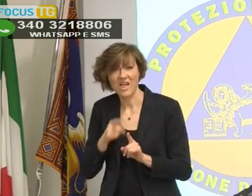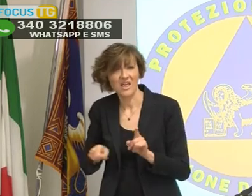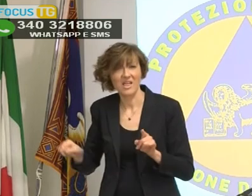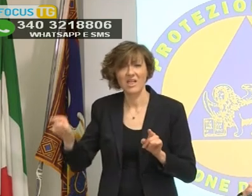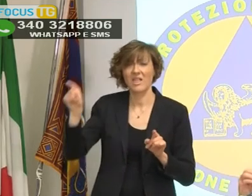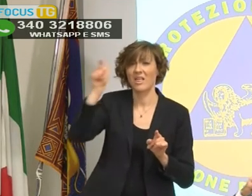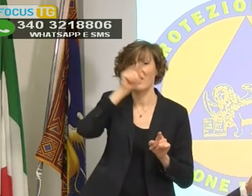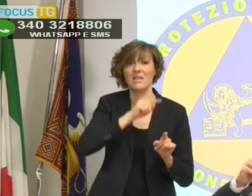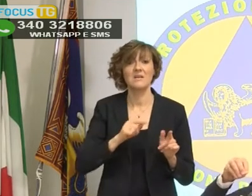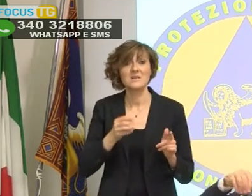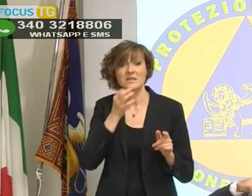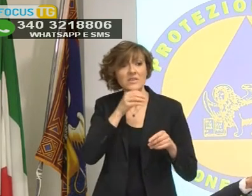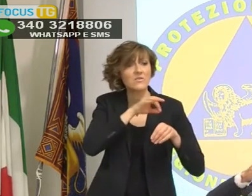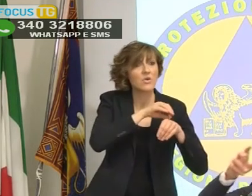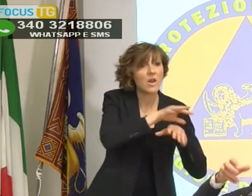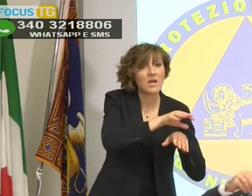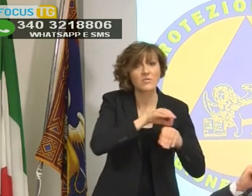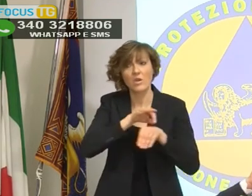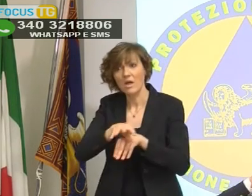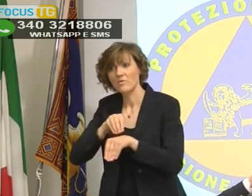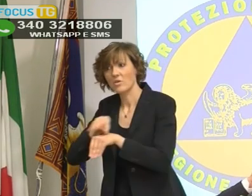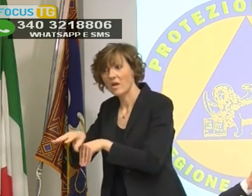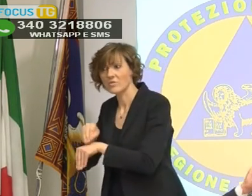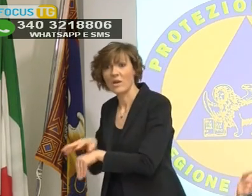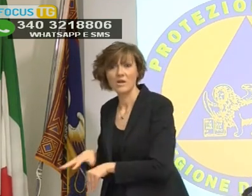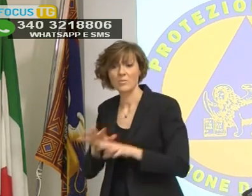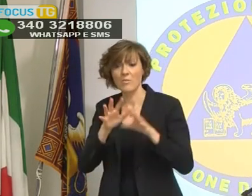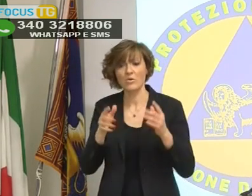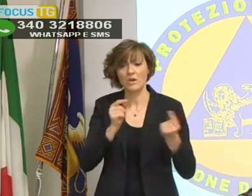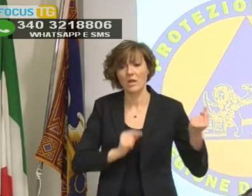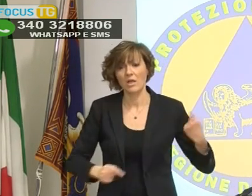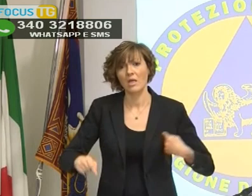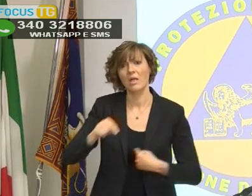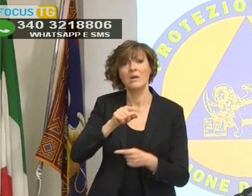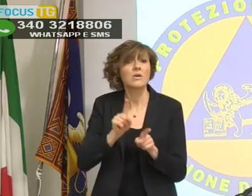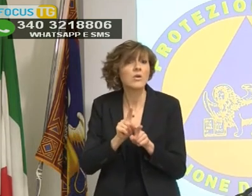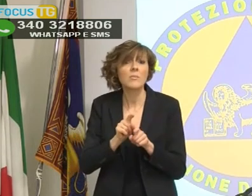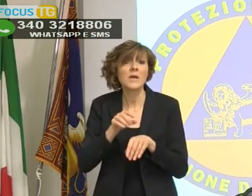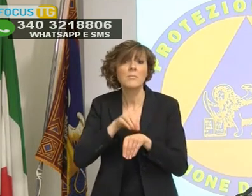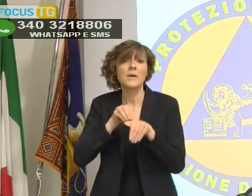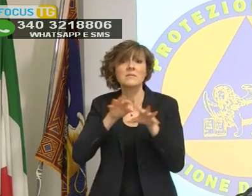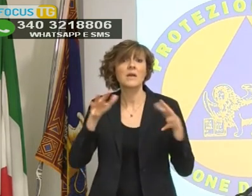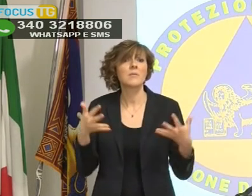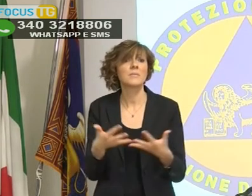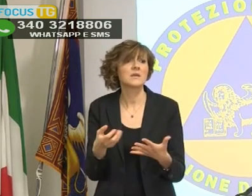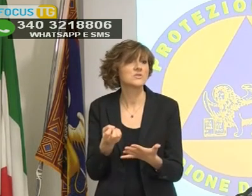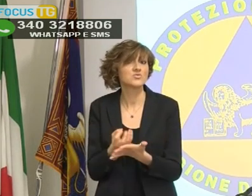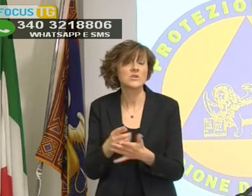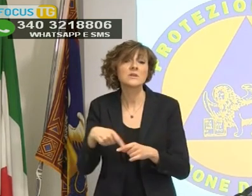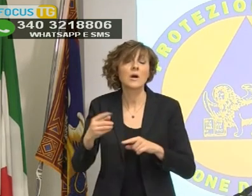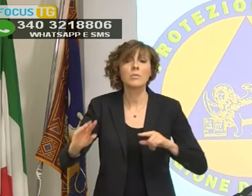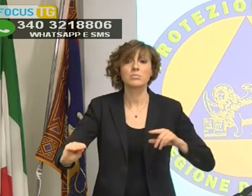cui questi focolai adesso stanno facendo il giro del mondo, come accade nelle pandemie, e poi si